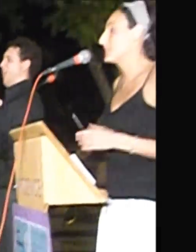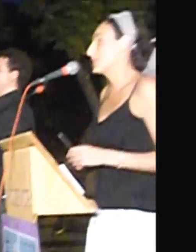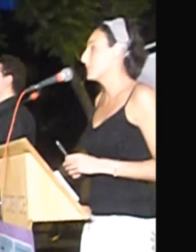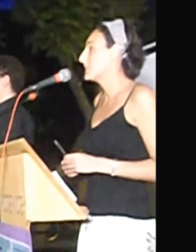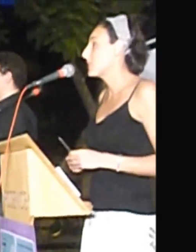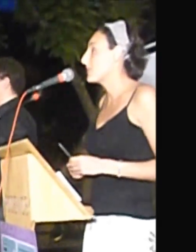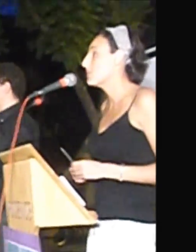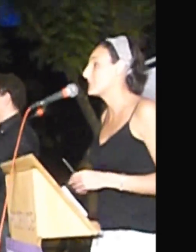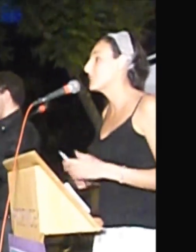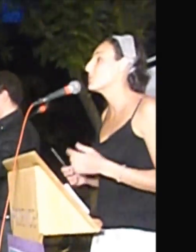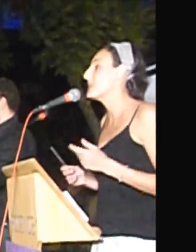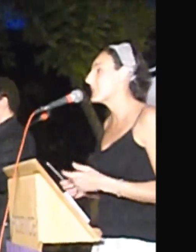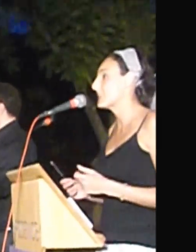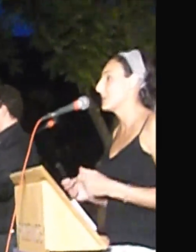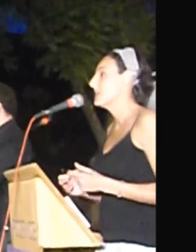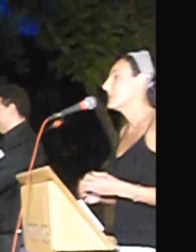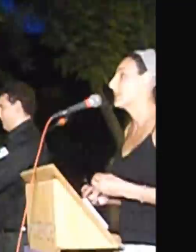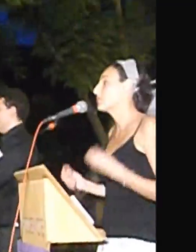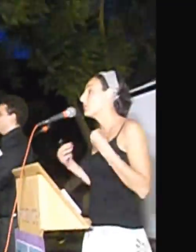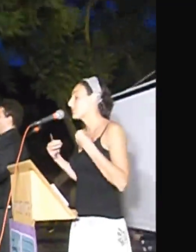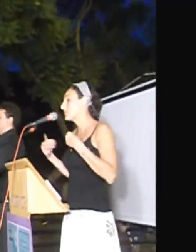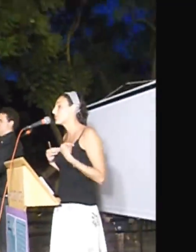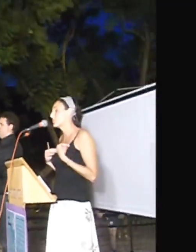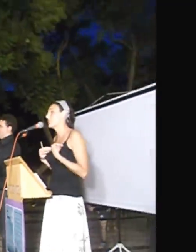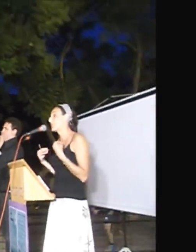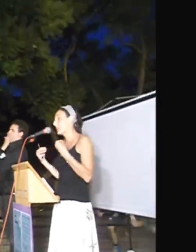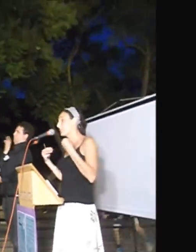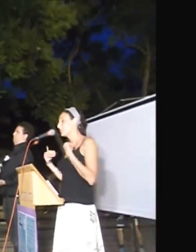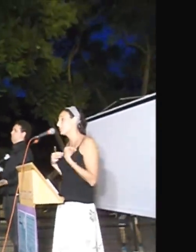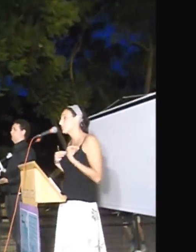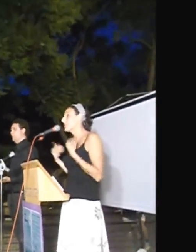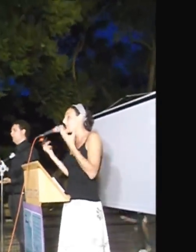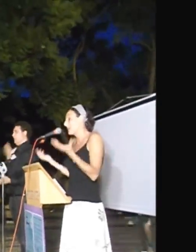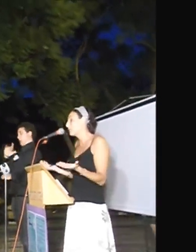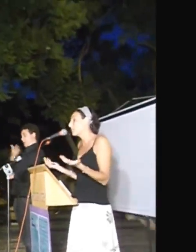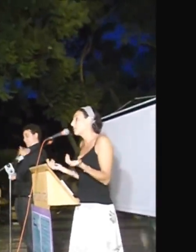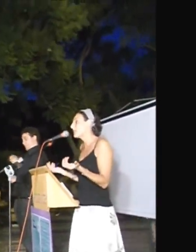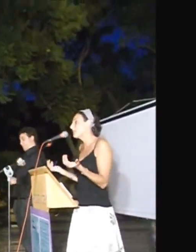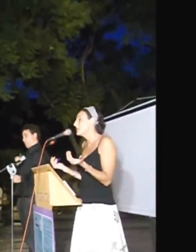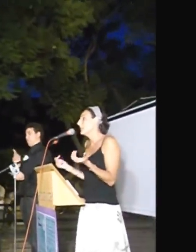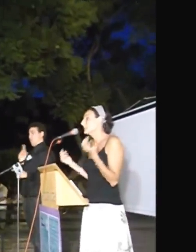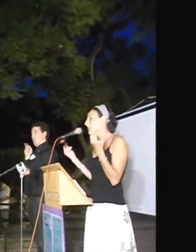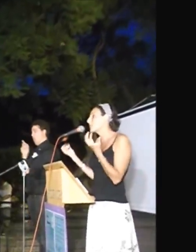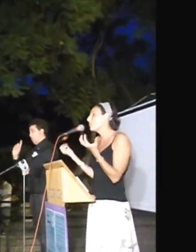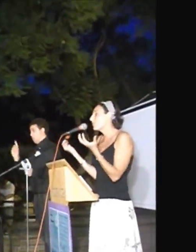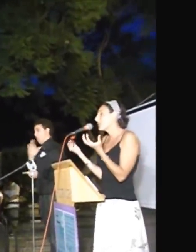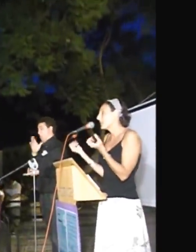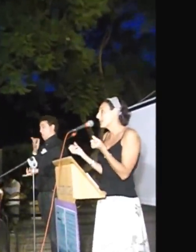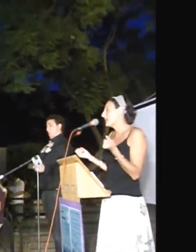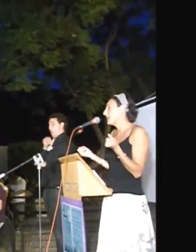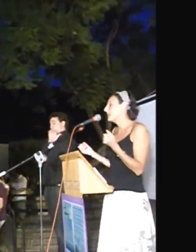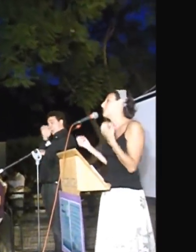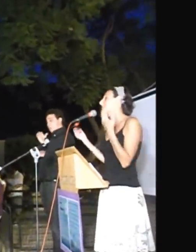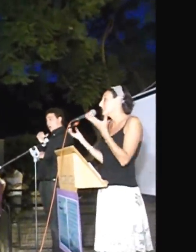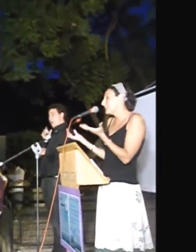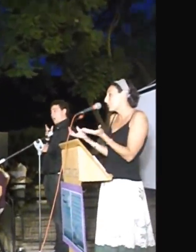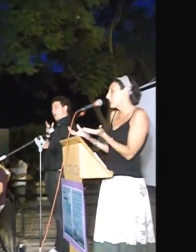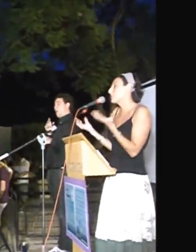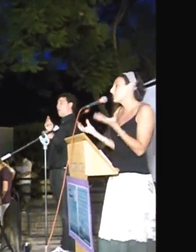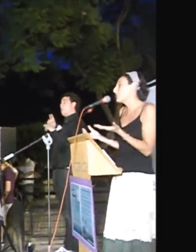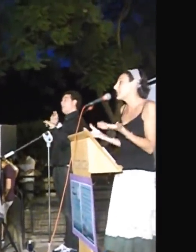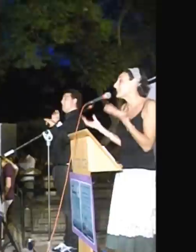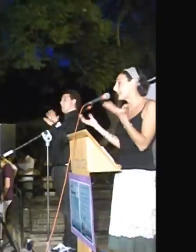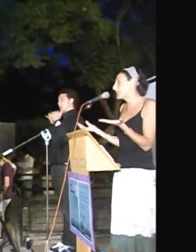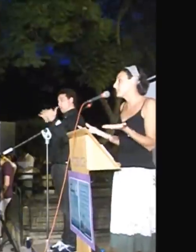y claro pues es una situación bastante humillante ya no solo por nosotros sino porque nosotros el parlamento europeo es el único es la única